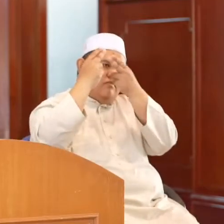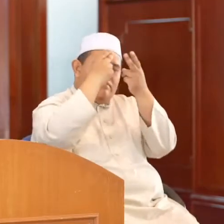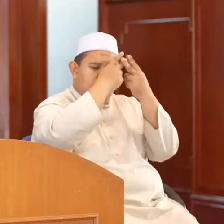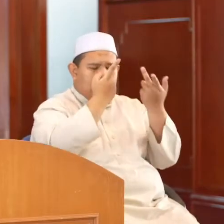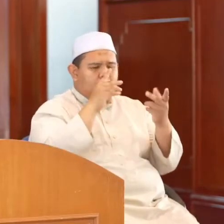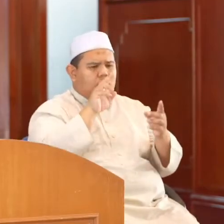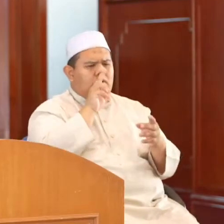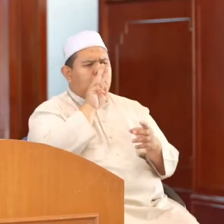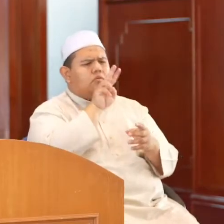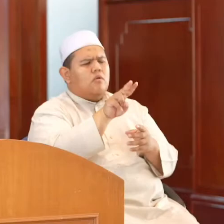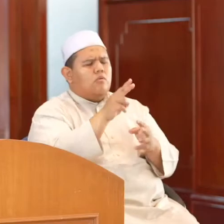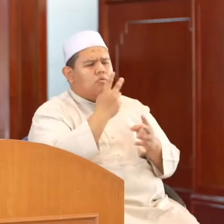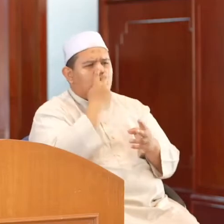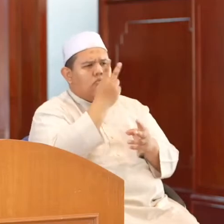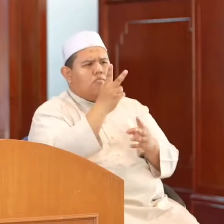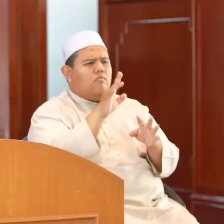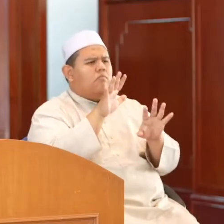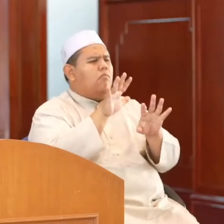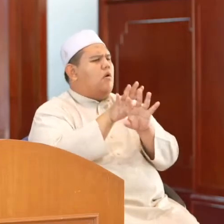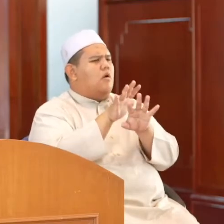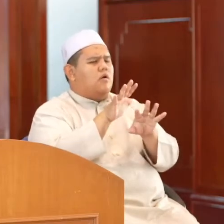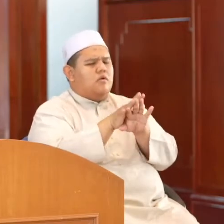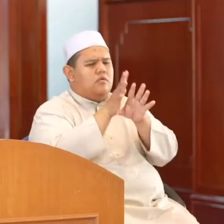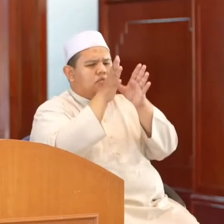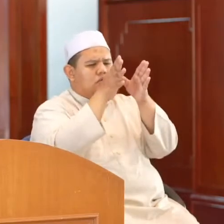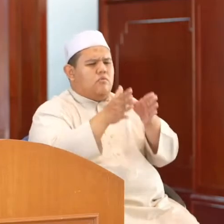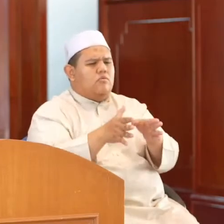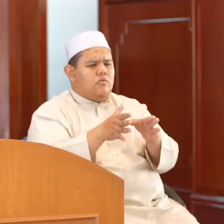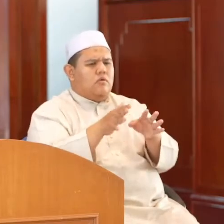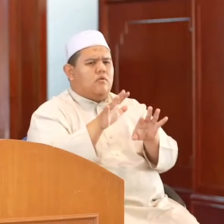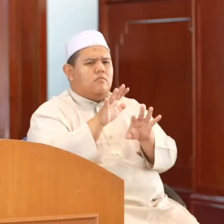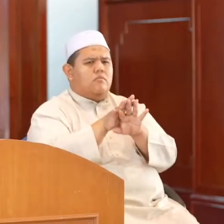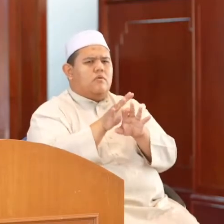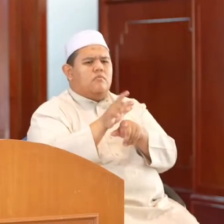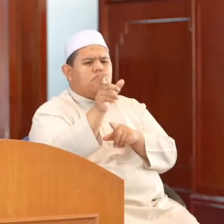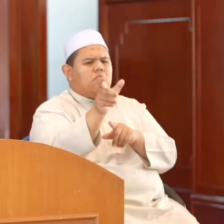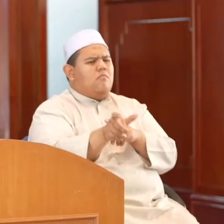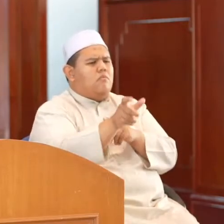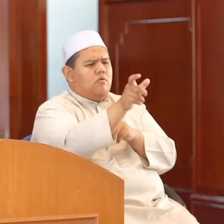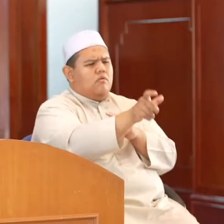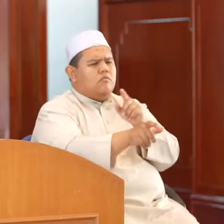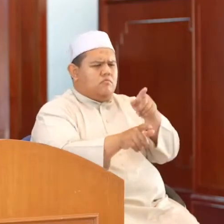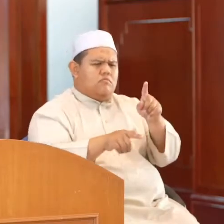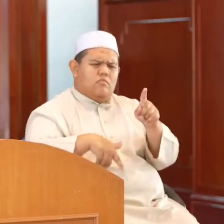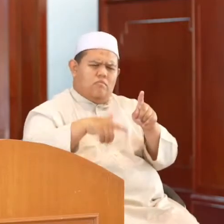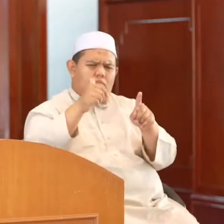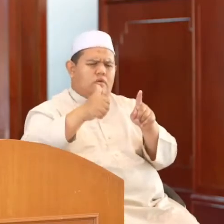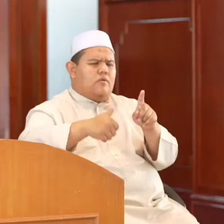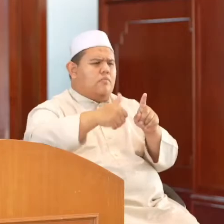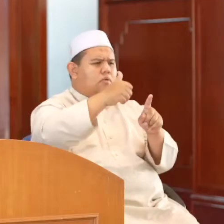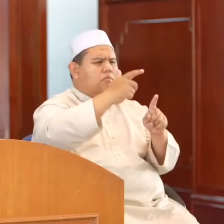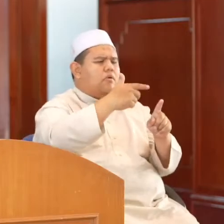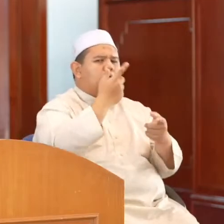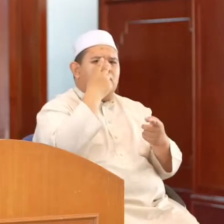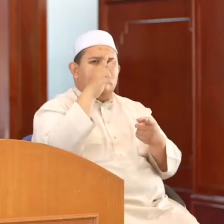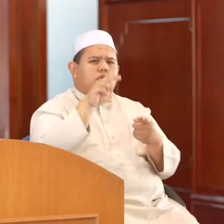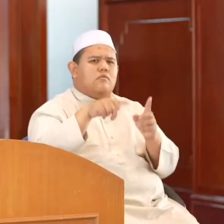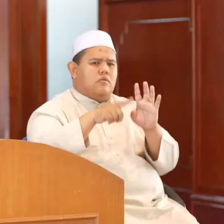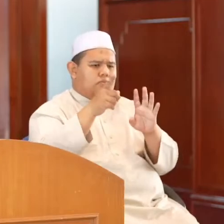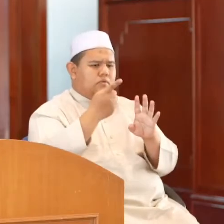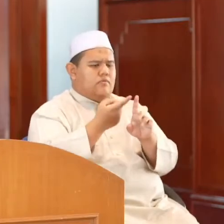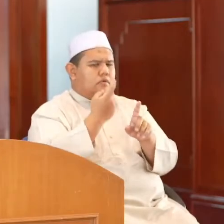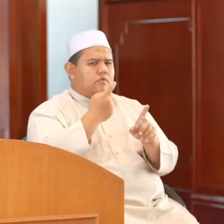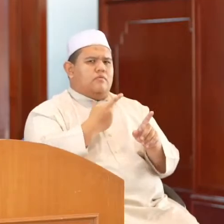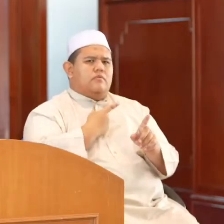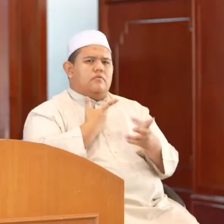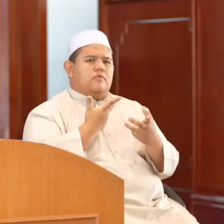bertemu dengan pelbagai jenis manusia yang kadang-kadang jauh lebih baik daripada kita,